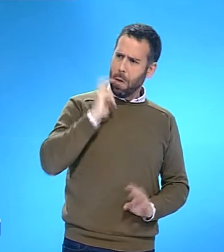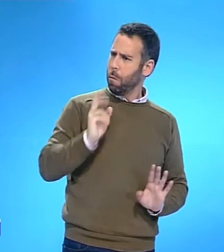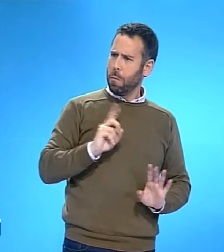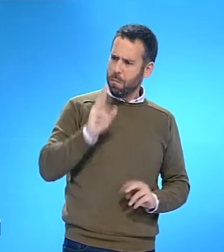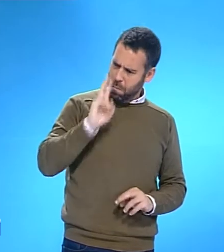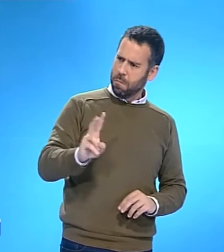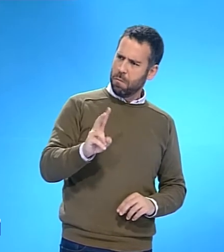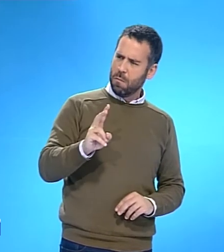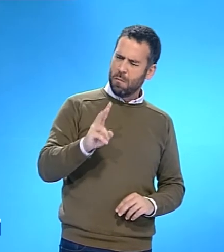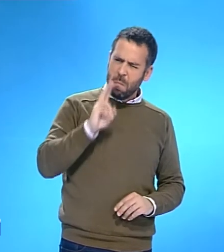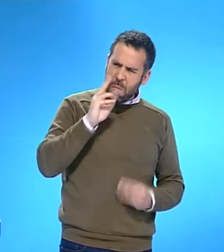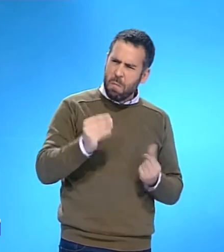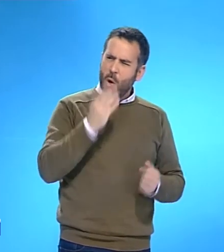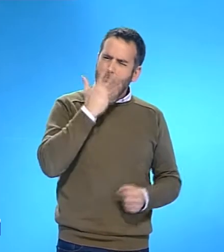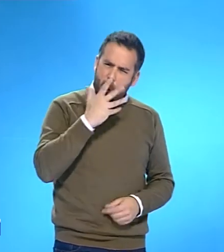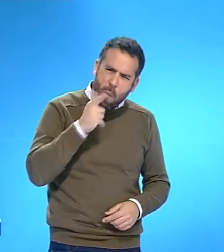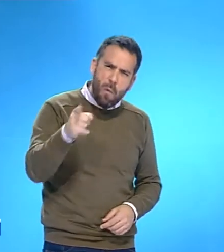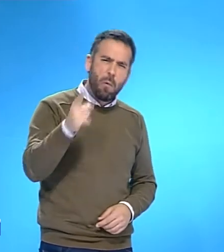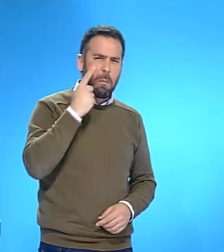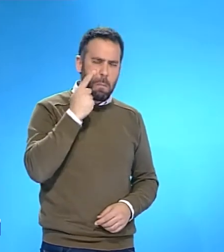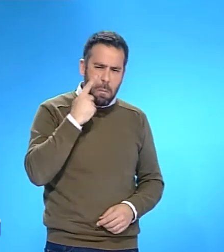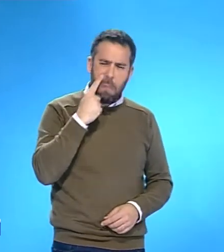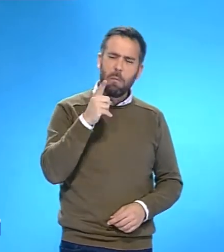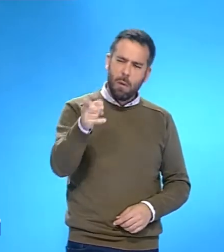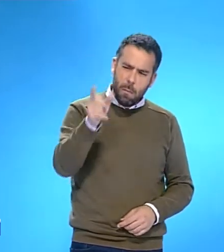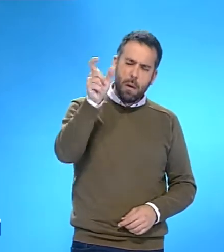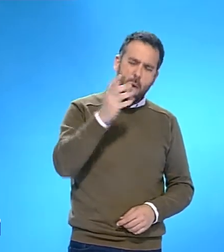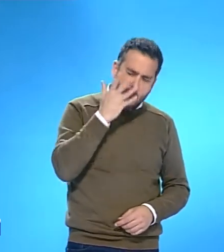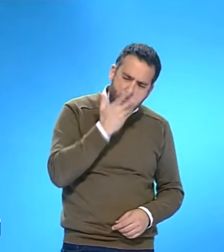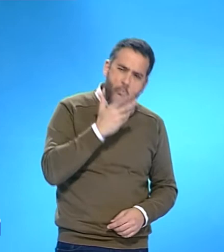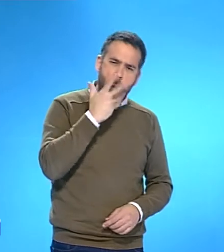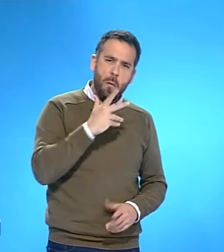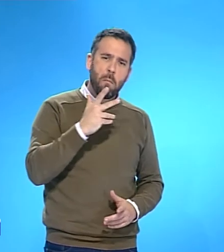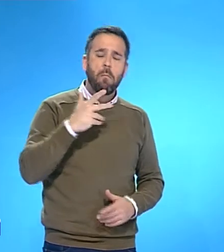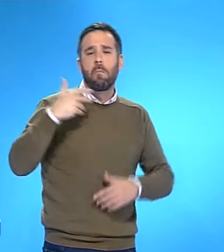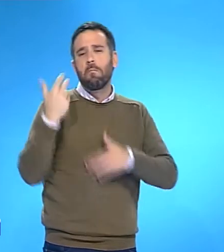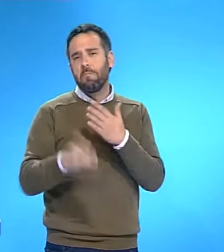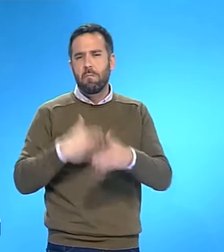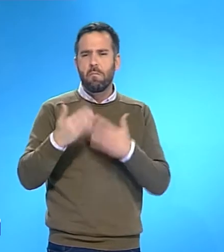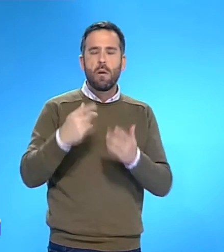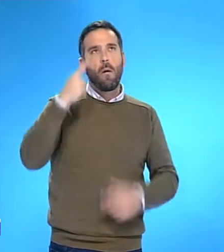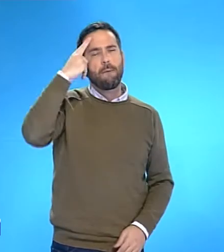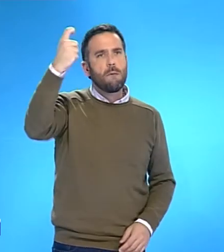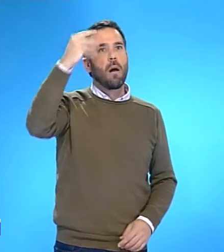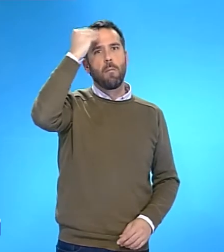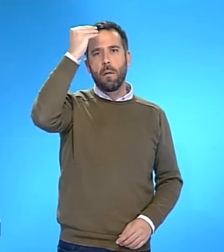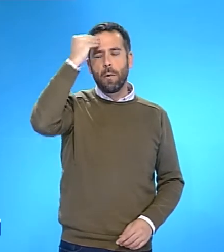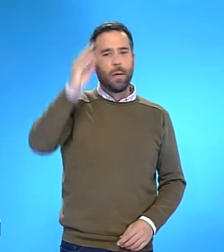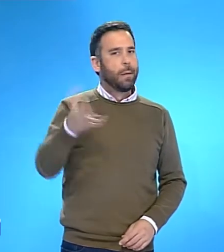sabía por qué. No le daba miedo. Era como si lo hubiese visto alguna vez antes. Pero a veces